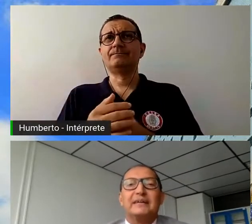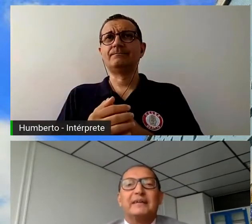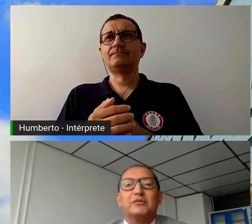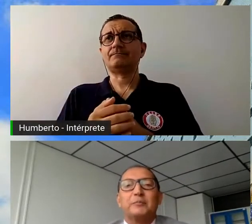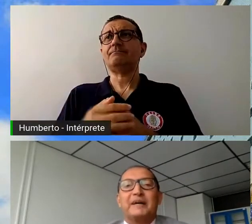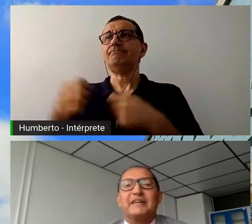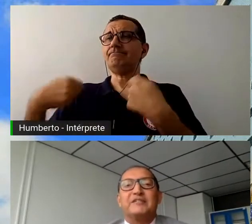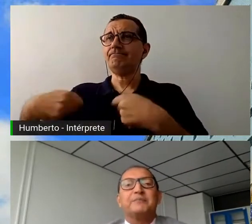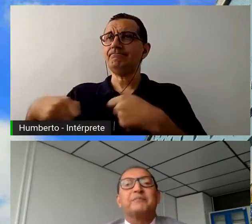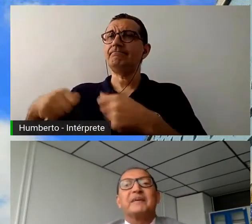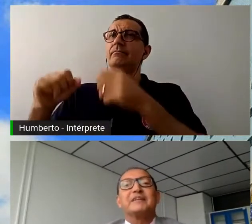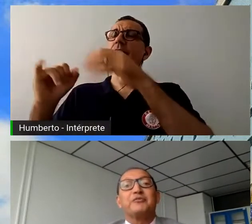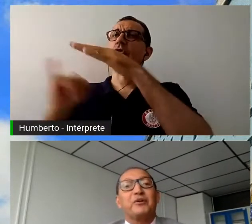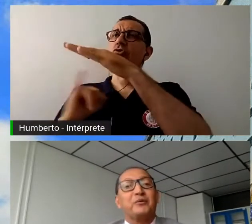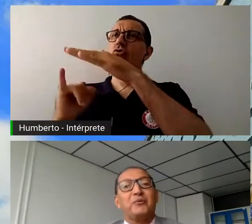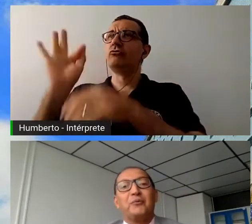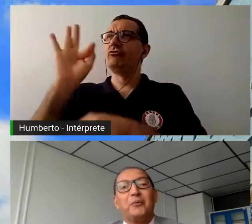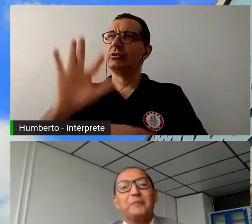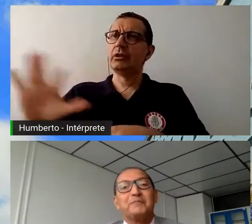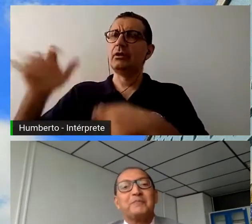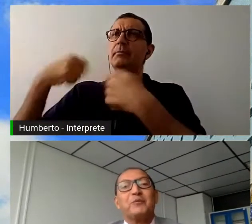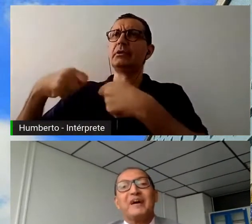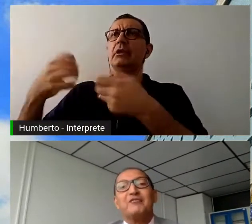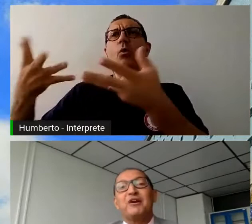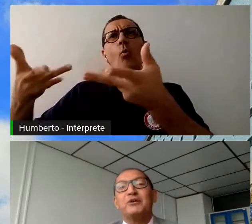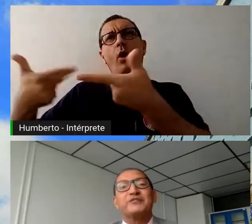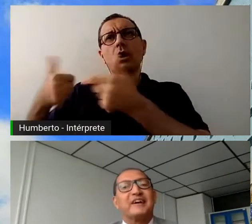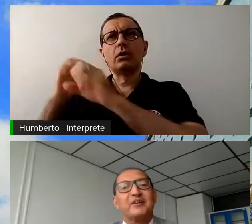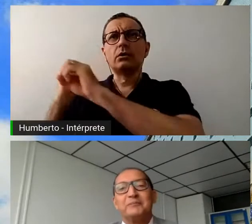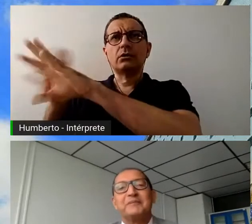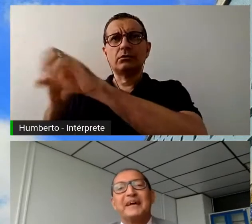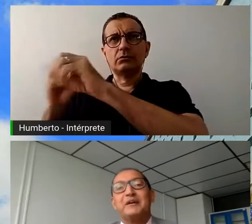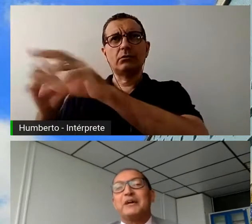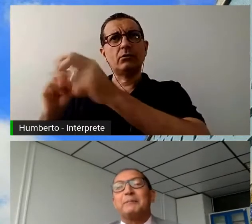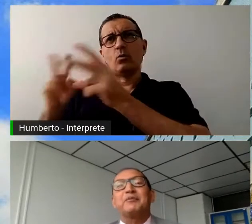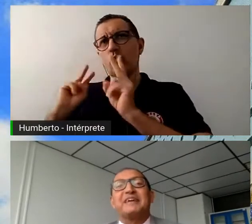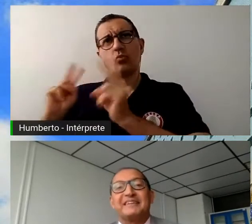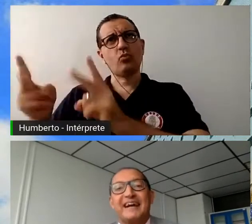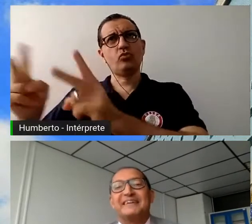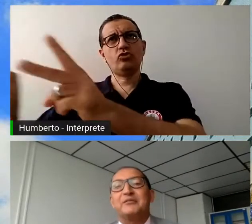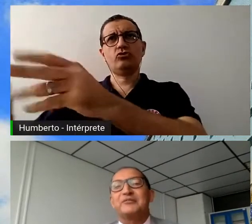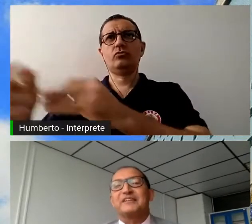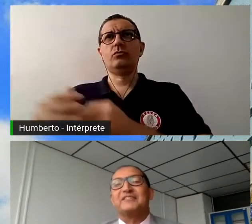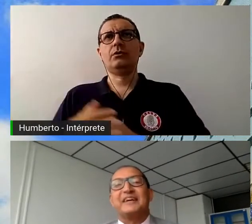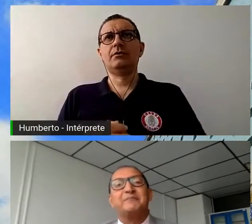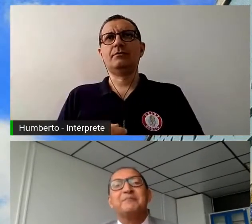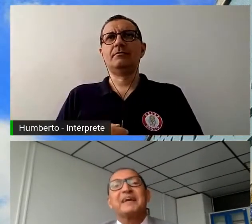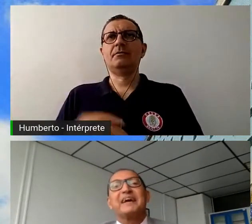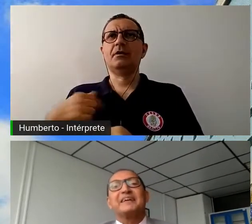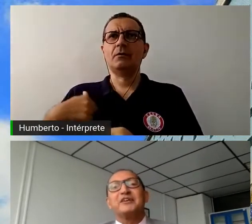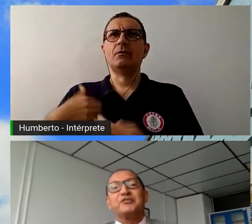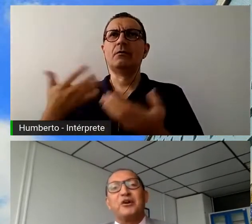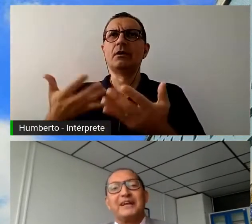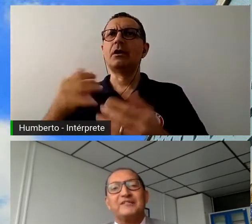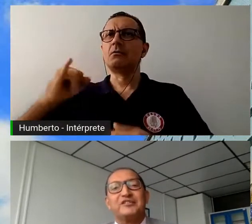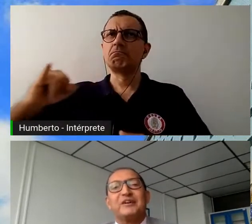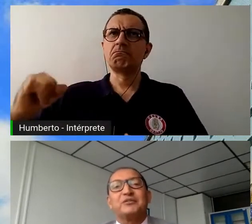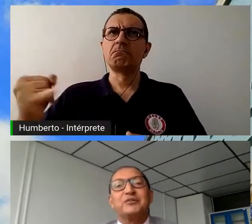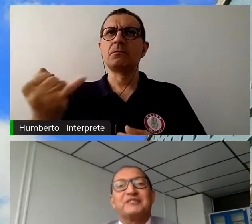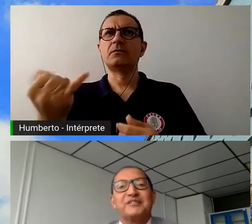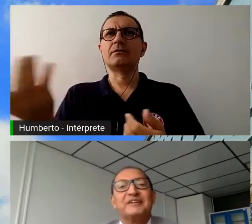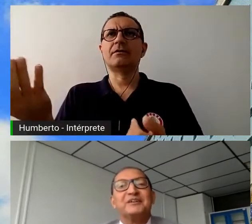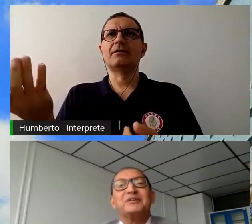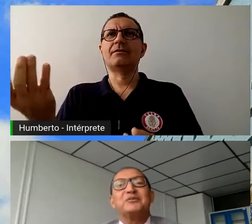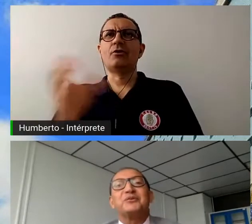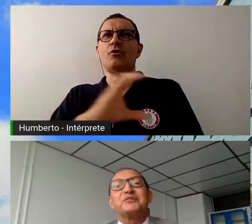qualidade, né, dentro do país. Então, foi uma revolução, né? Eu quero aproveitar aqui, inclusive, né, aqui os colegas estão